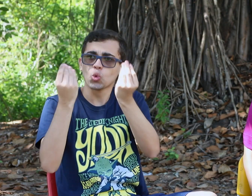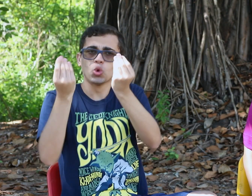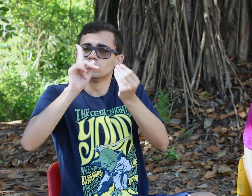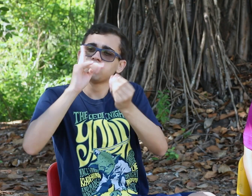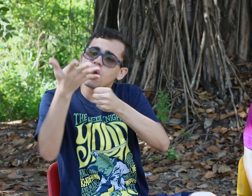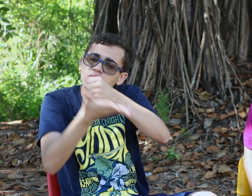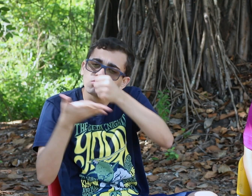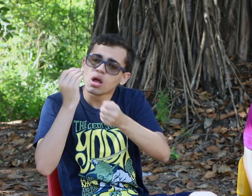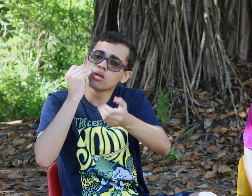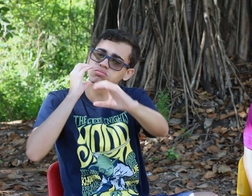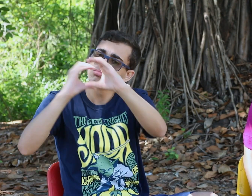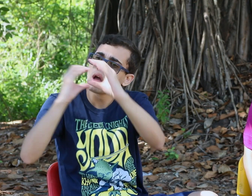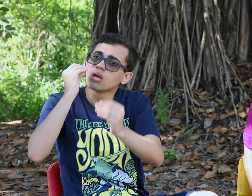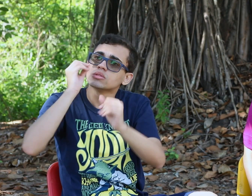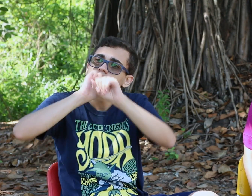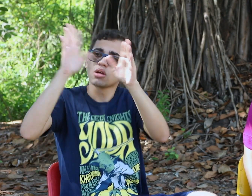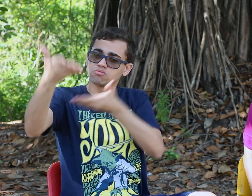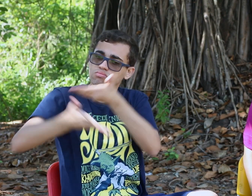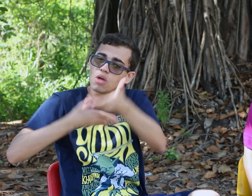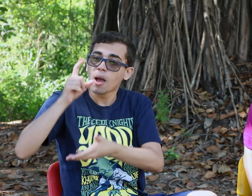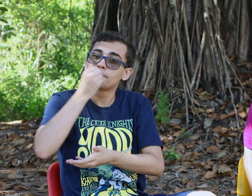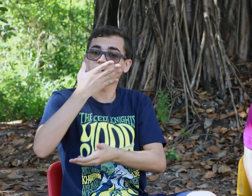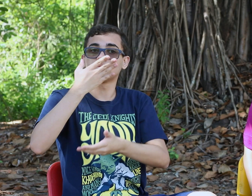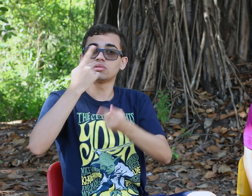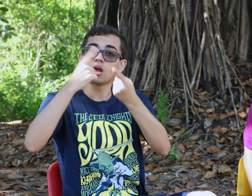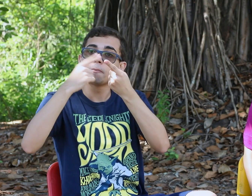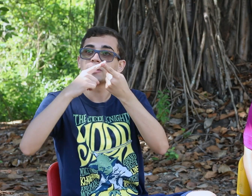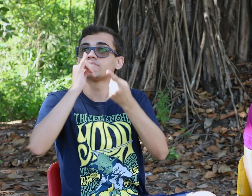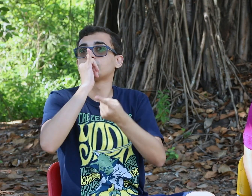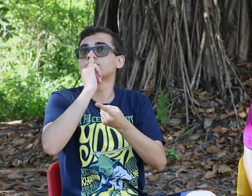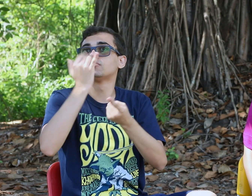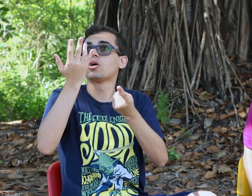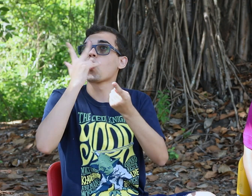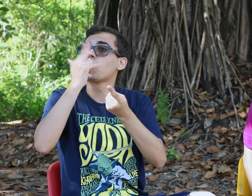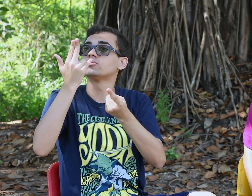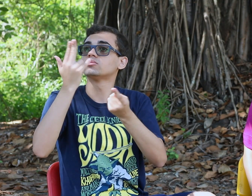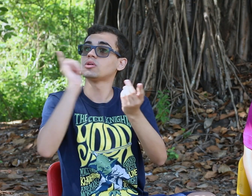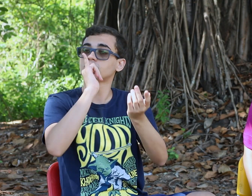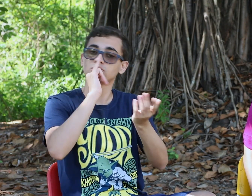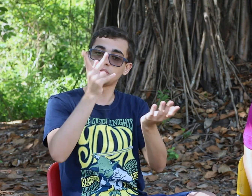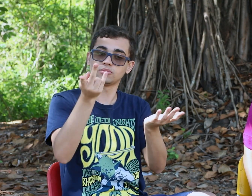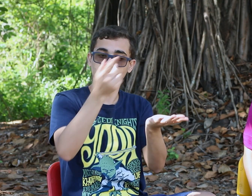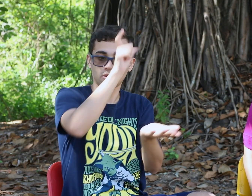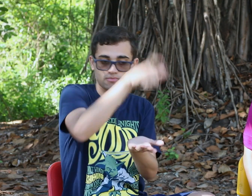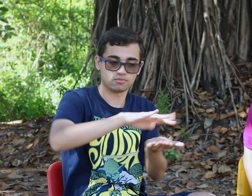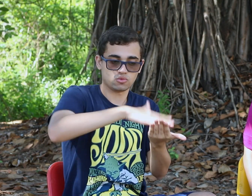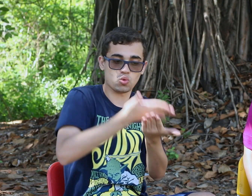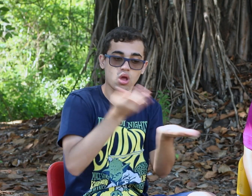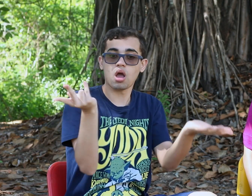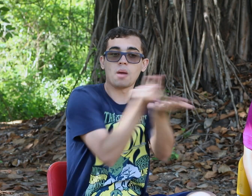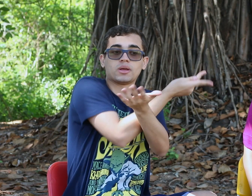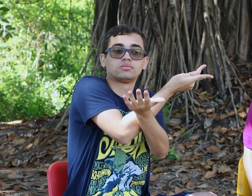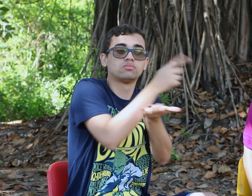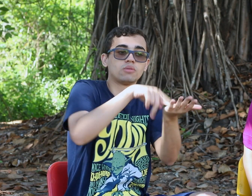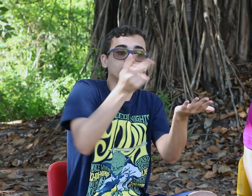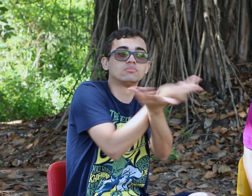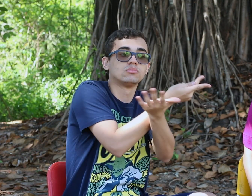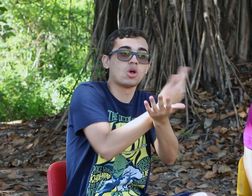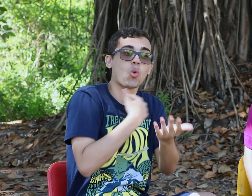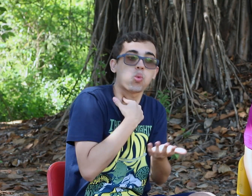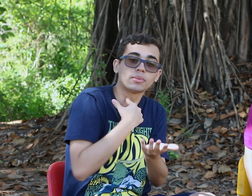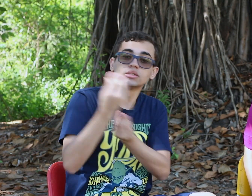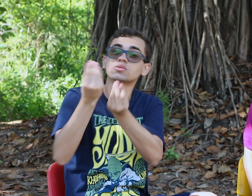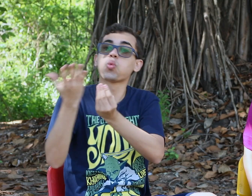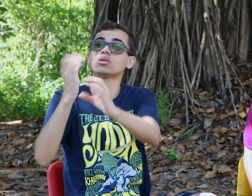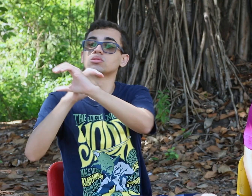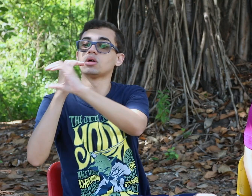E a Libras é complexo para vocês, mas que existe essa empatia, a comunicação ela é possível ocorrer, mas a gente precisa conhecer, infelizmente,